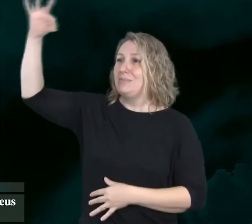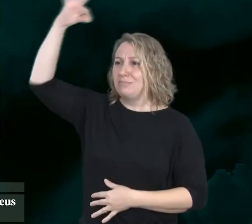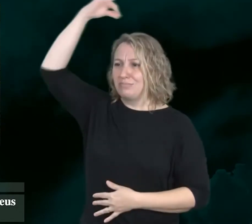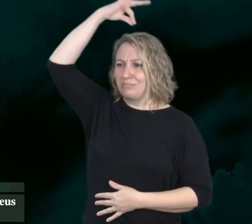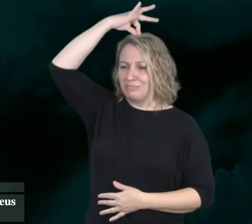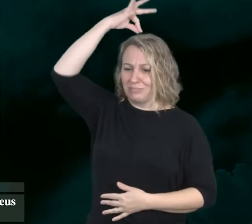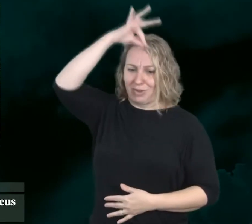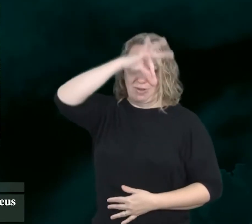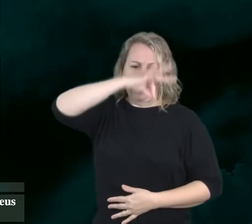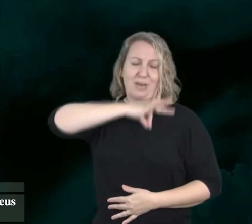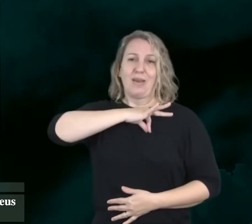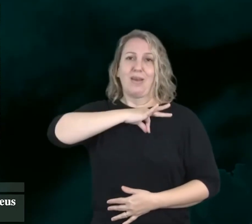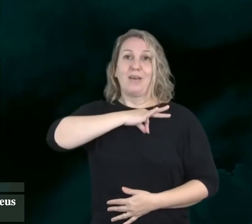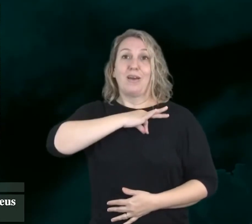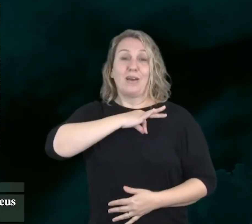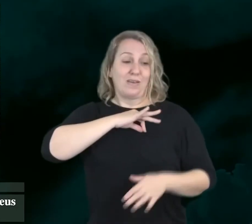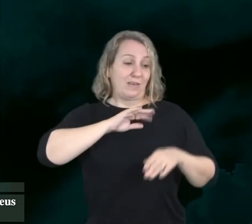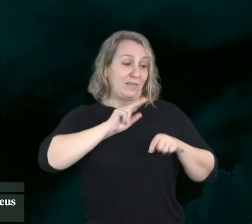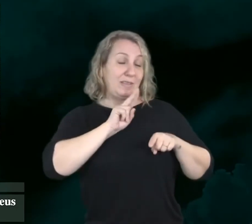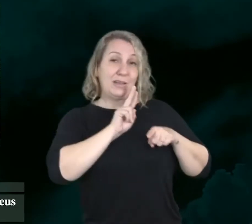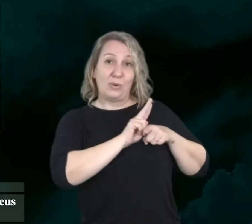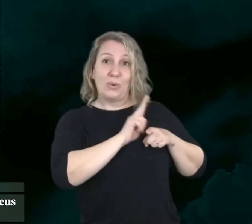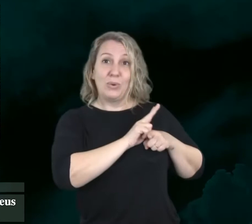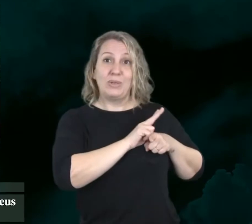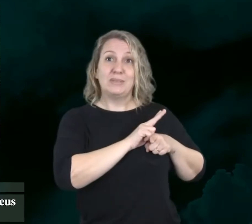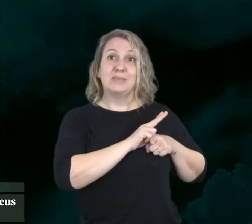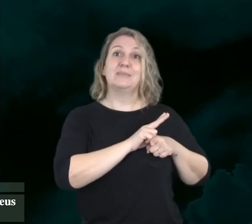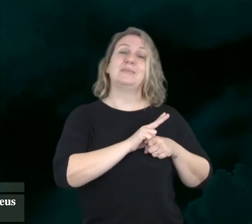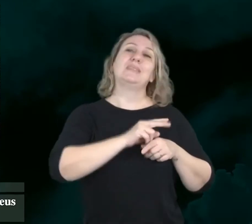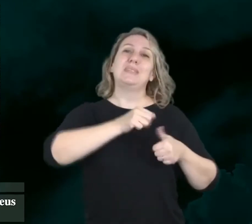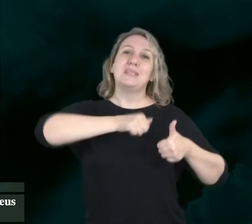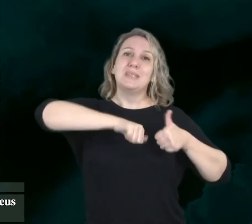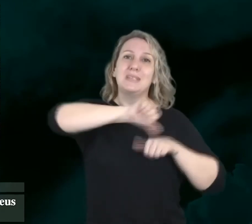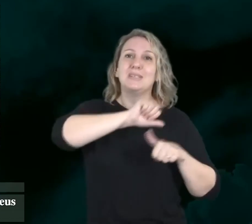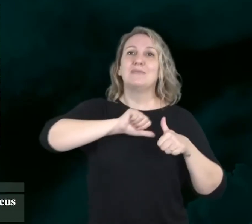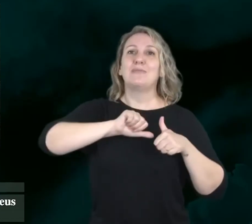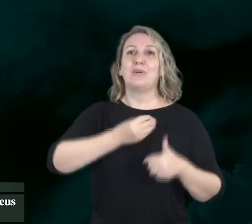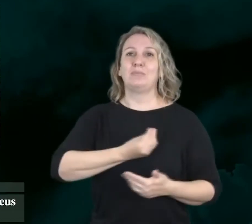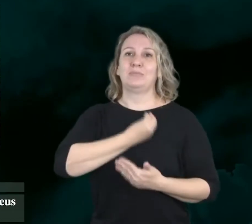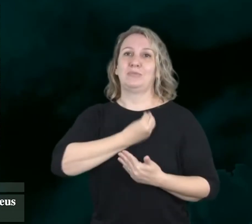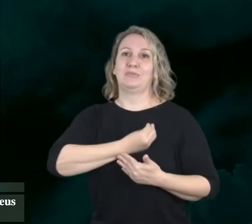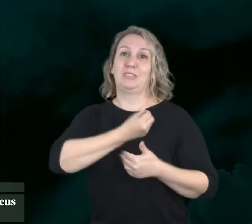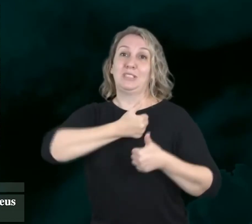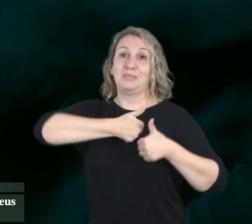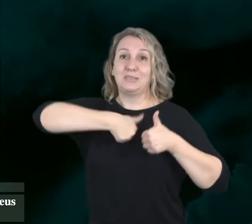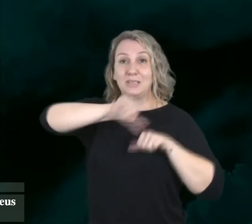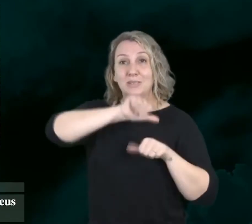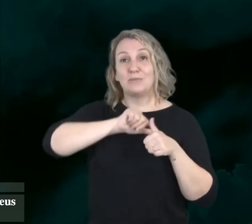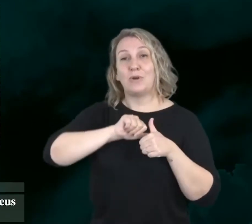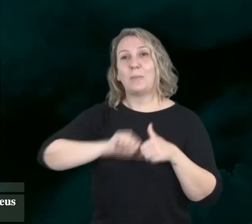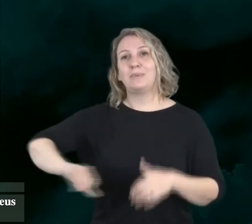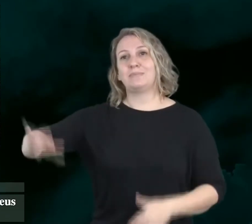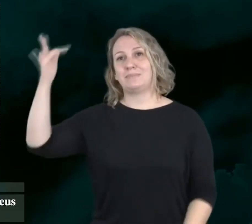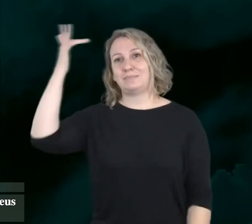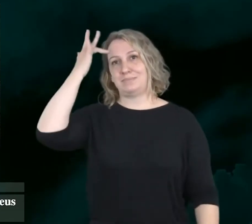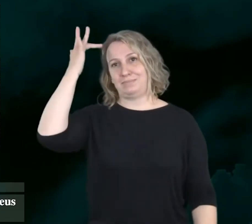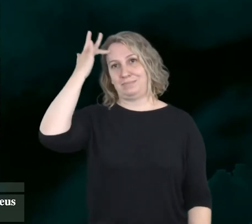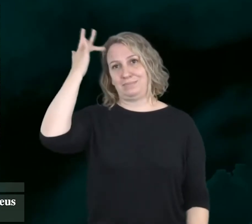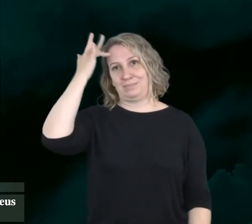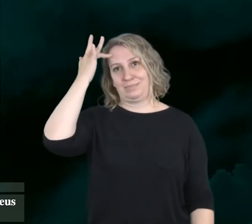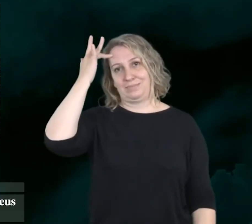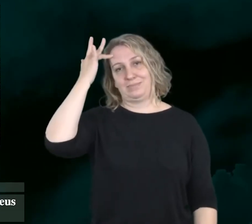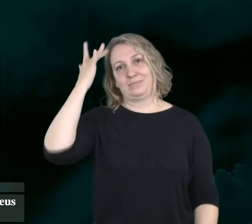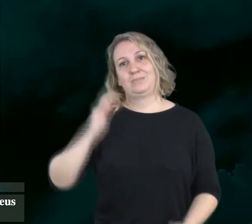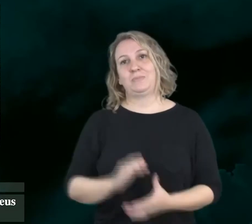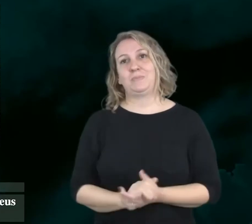já são filhos ruiós em grego. Esses filhos ruiós já são filhos crescidos, já filhos